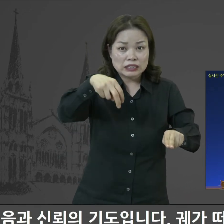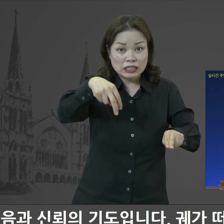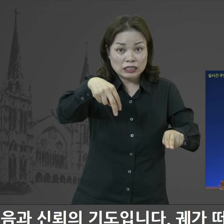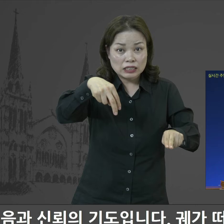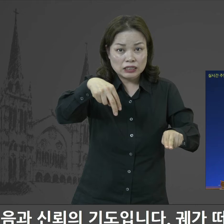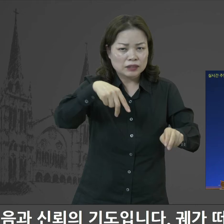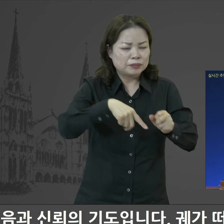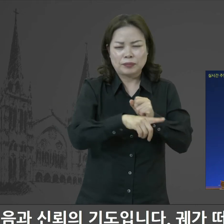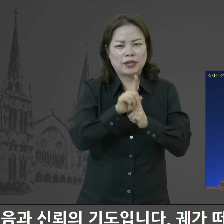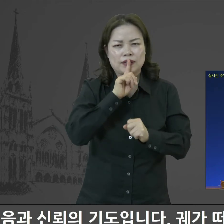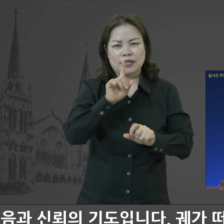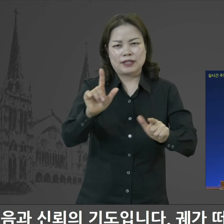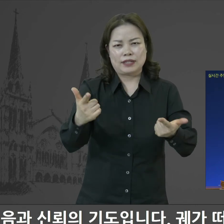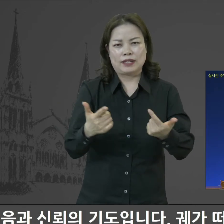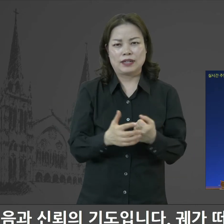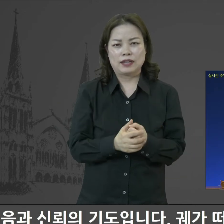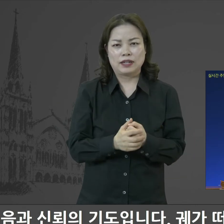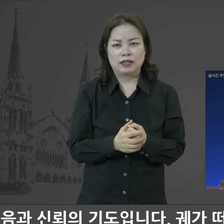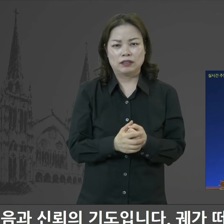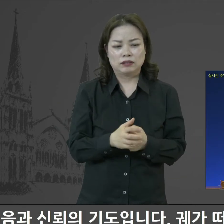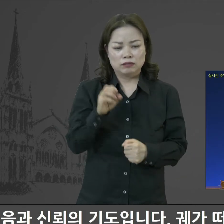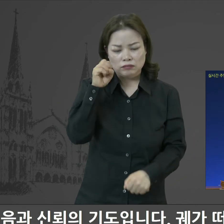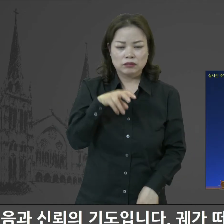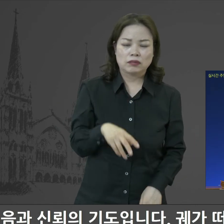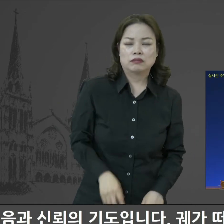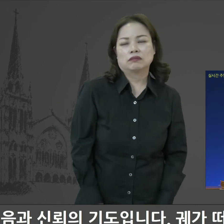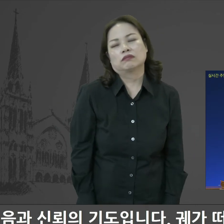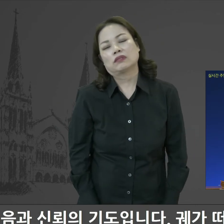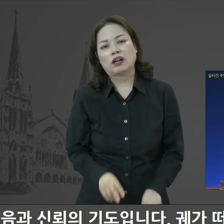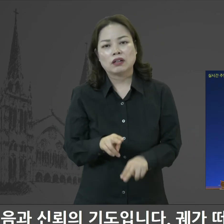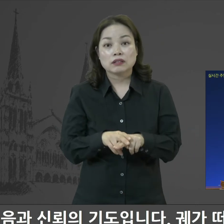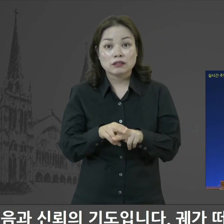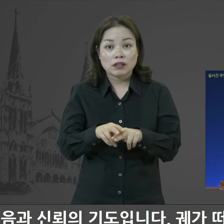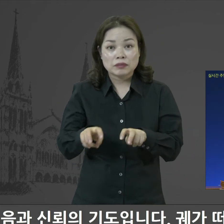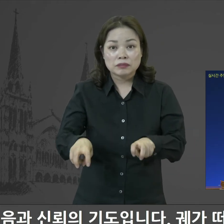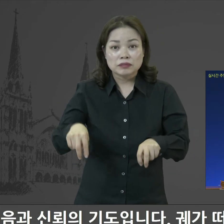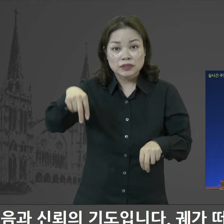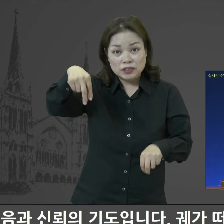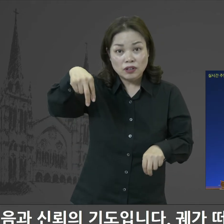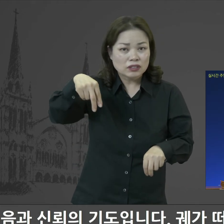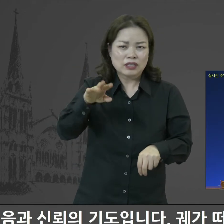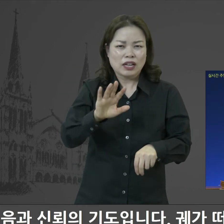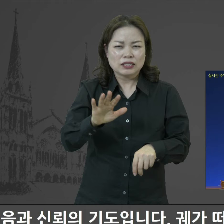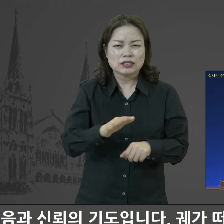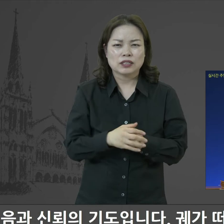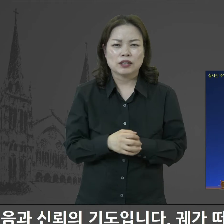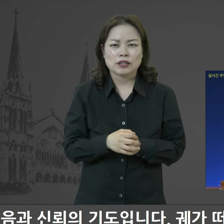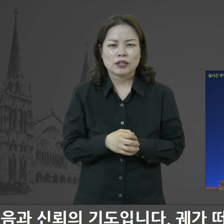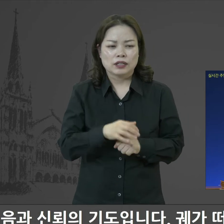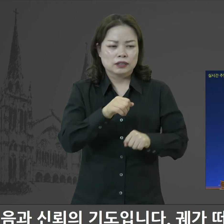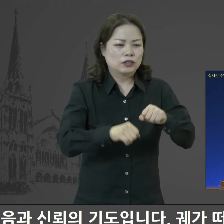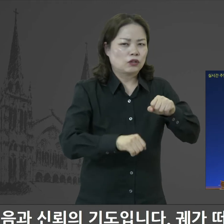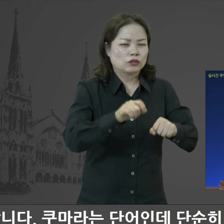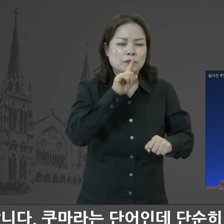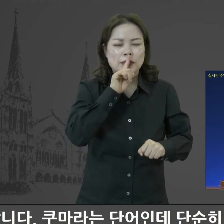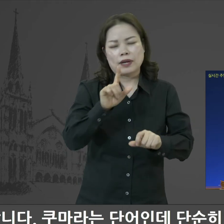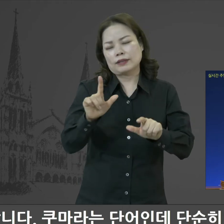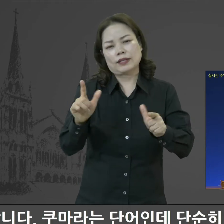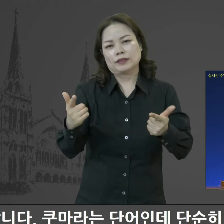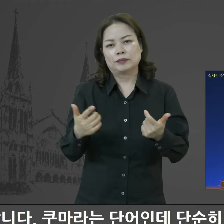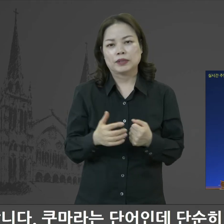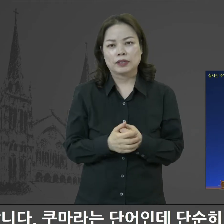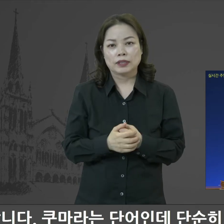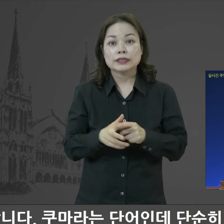것을 의미하지 않습니다. 그냥 뭐 앉아있다가 뭐 한번 일어났다가 한번 앉았다 하는 그런 행동을 이야기하지